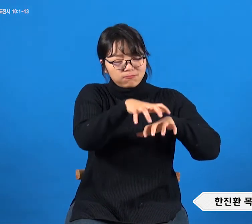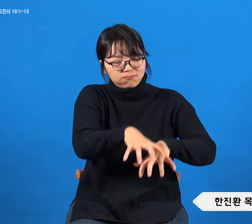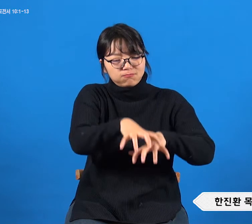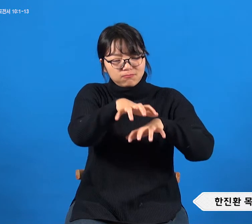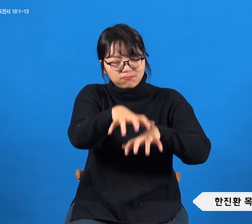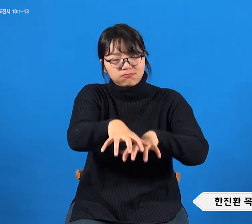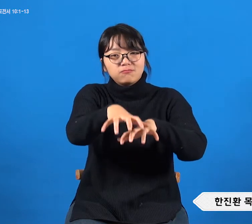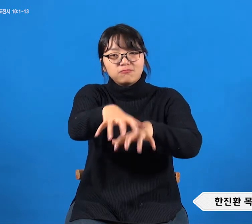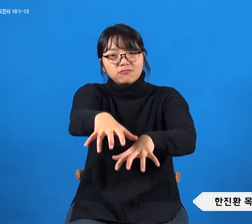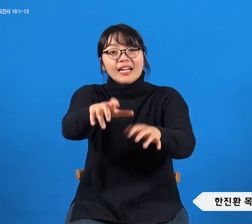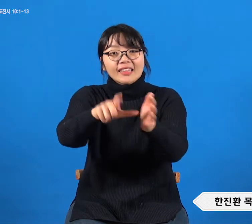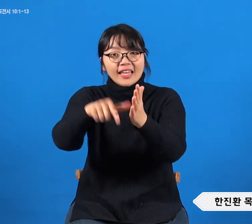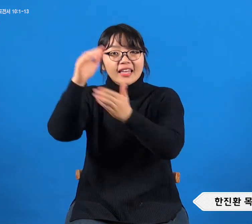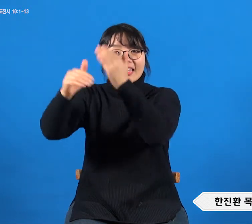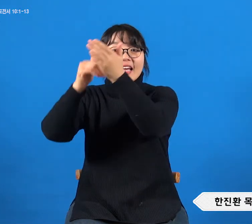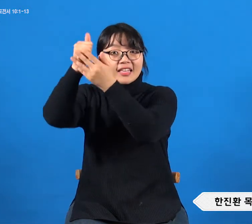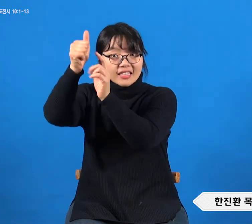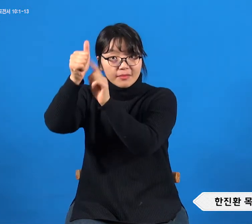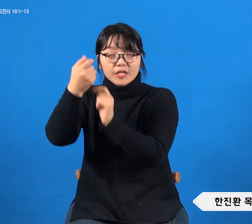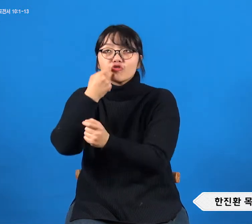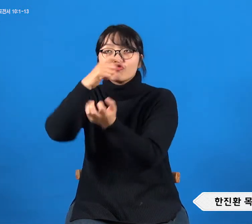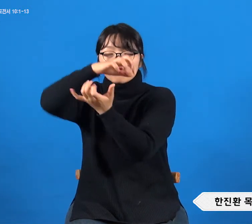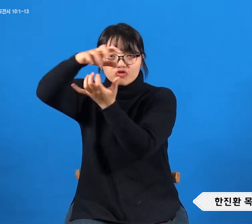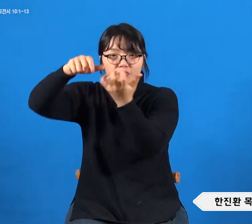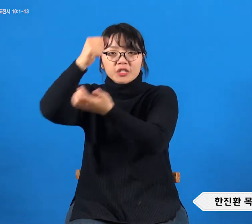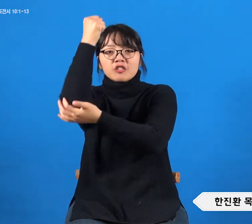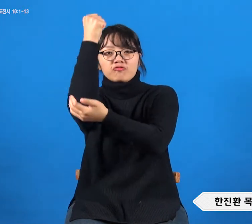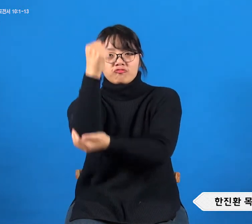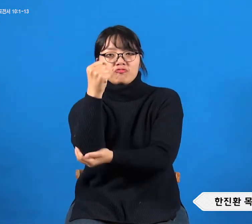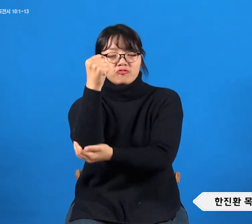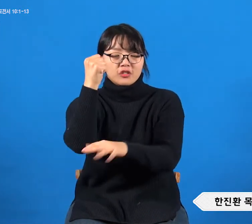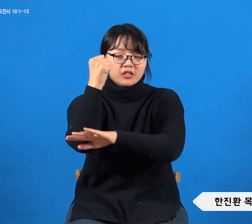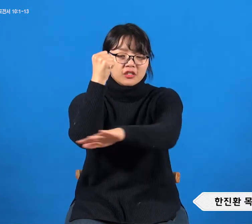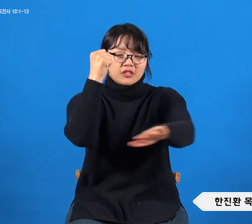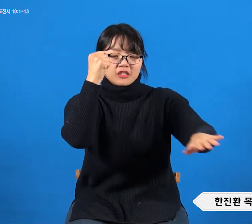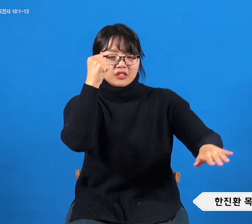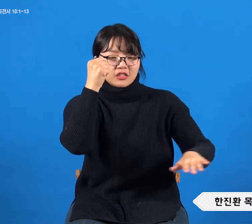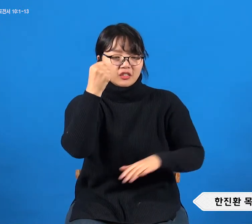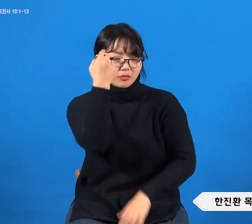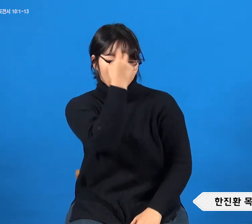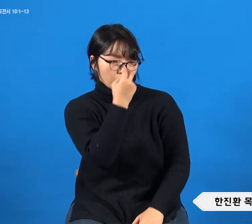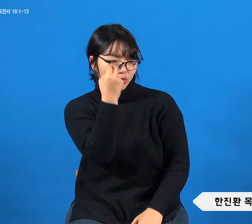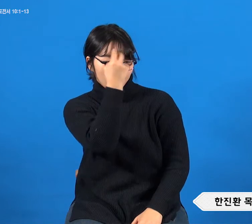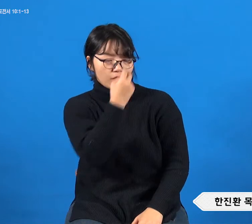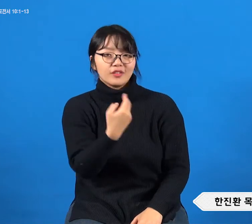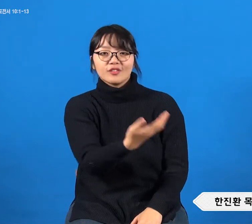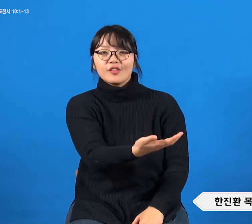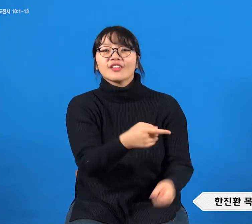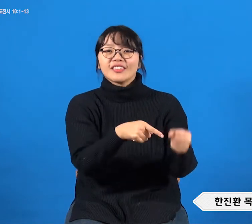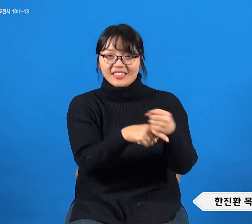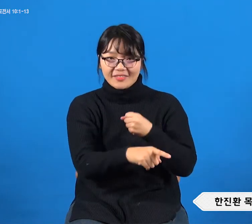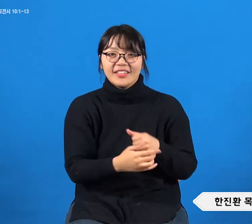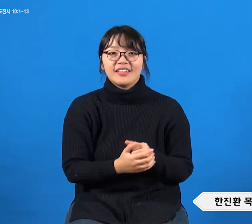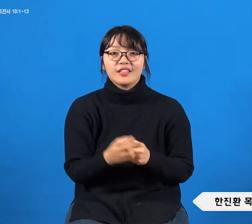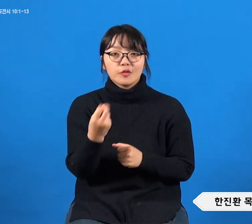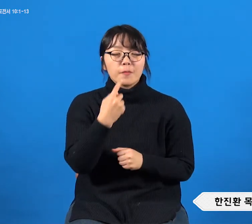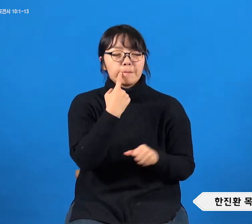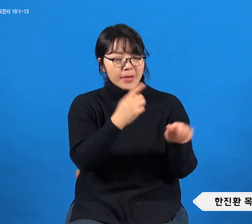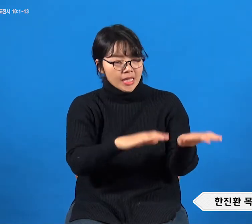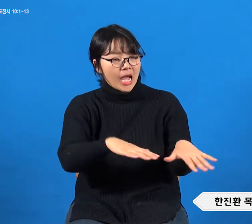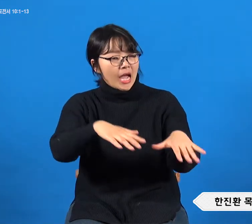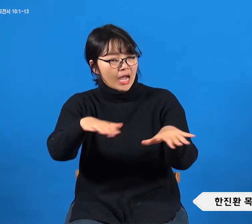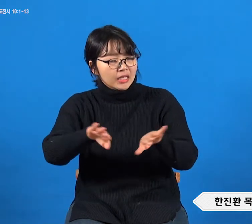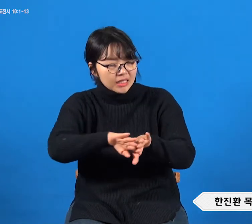그들을 덮어서 보호해 주었다 하는 말입니다. 바다 가운데로 지나며 한 것은 하나님이 홍해